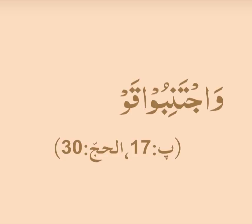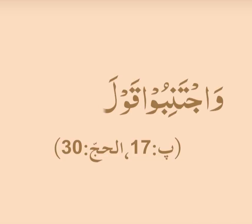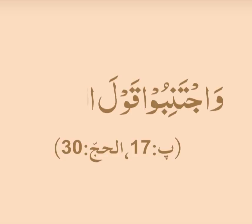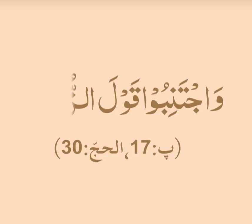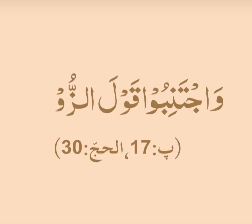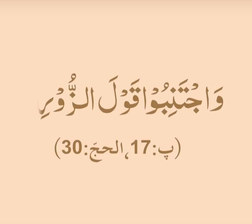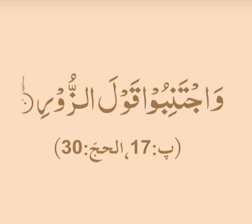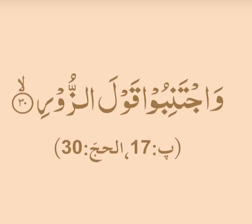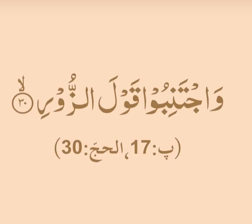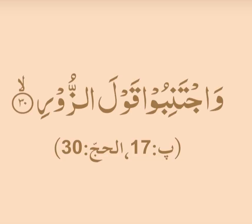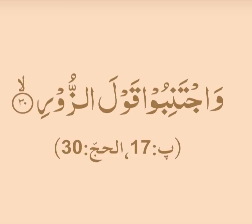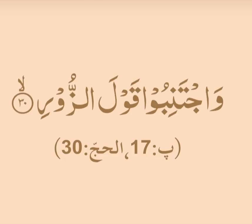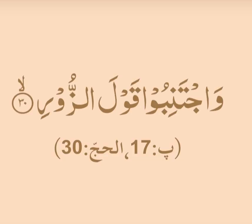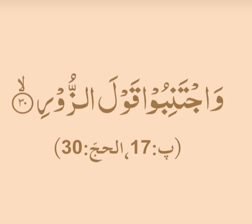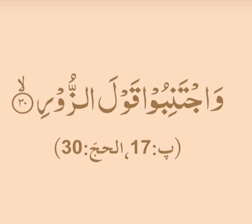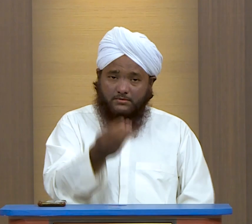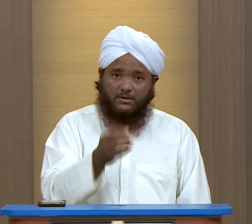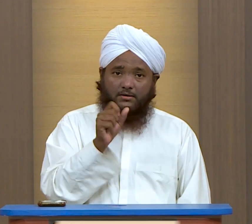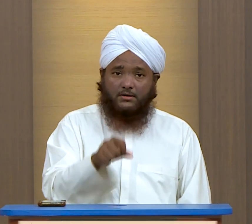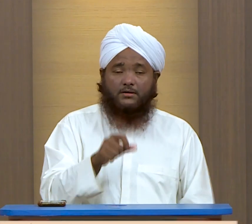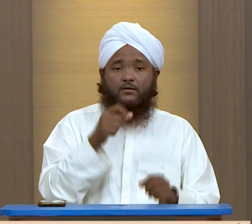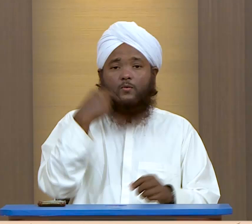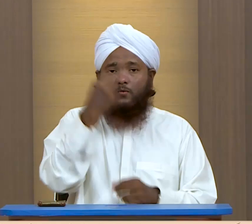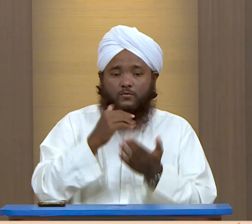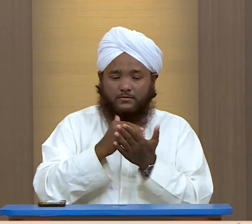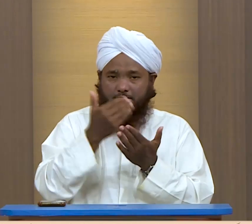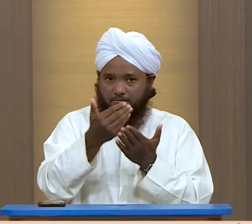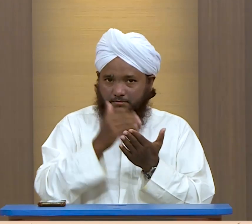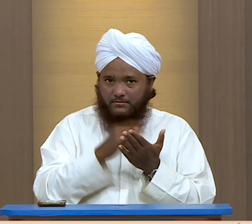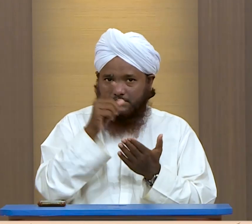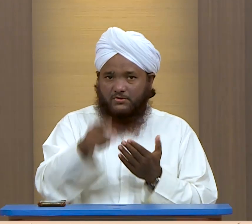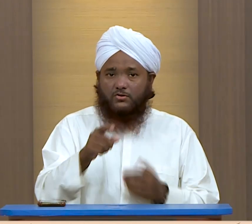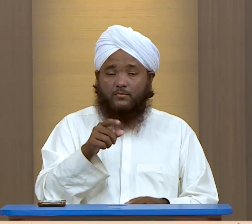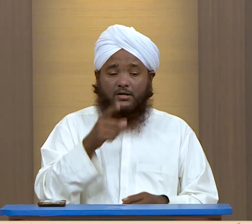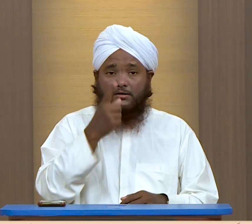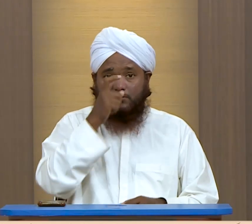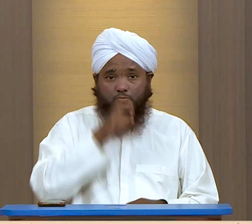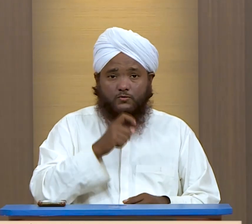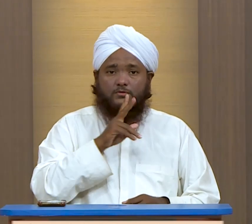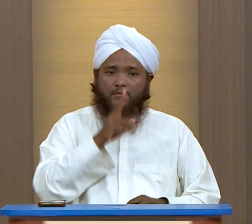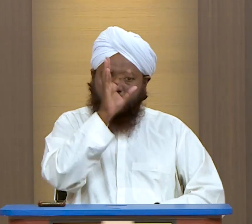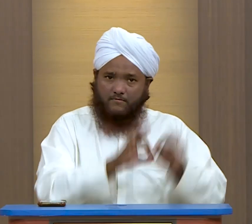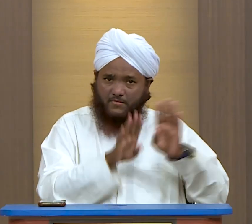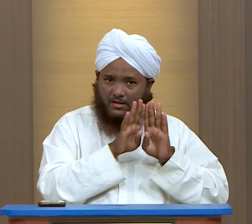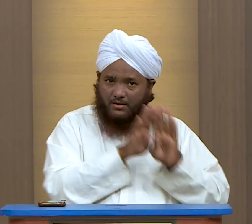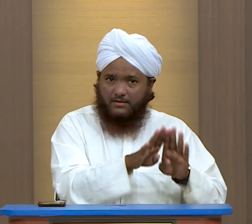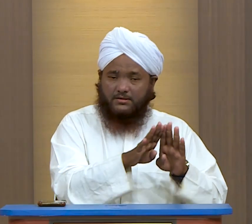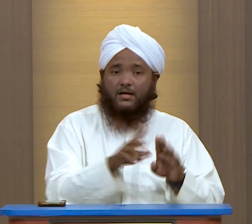قَوْلَ الزُّورِ۔ ترجمہ کنز الایمان، اور بچو جھوٹی بات سے۔ پارہ 14 سورہ نحل